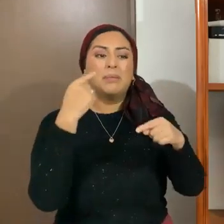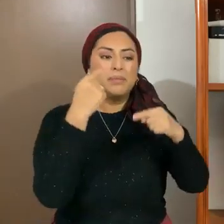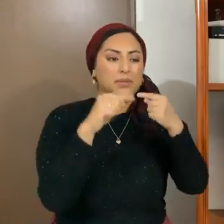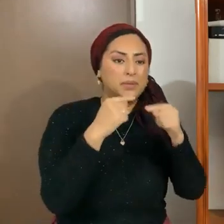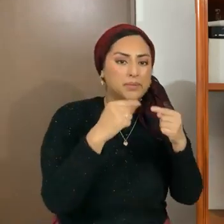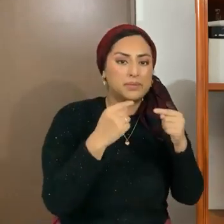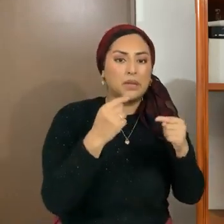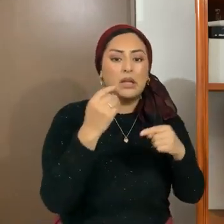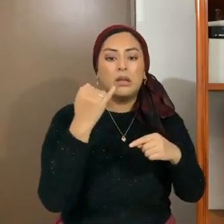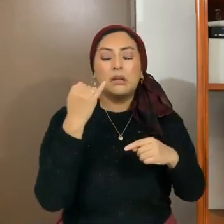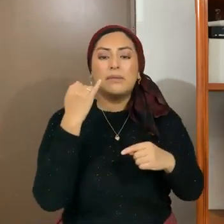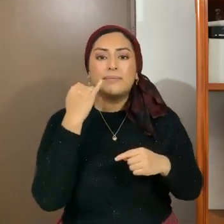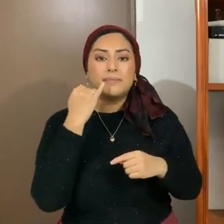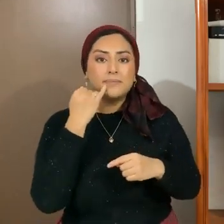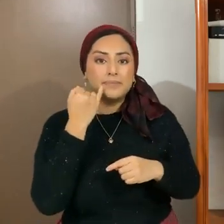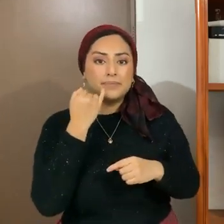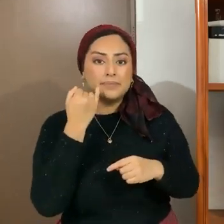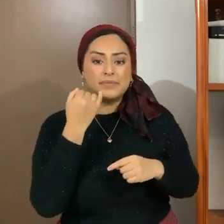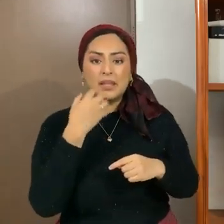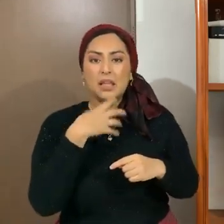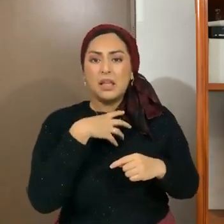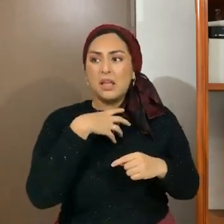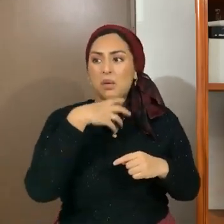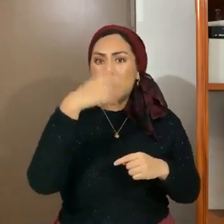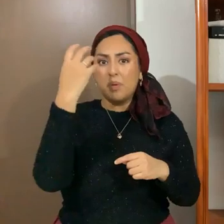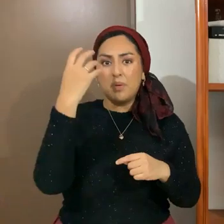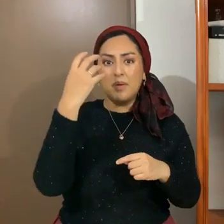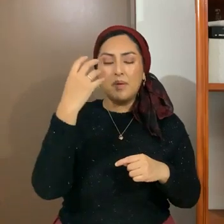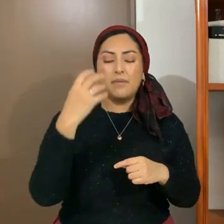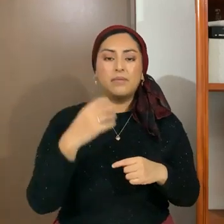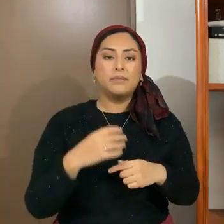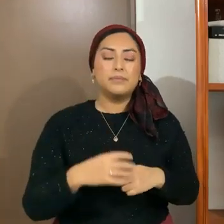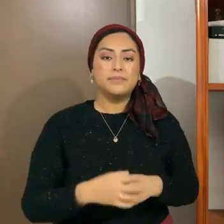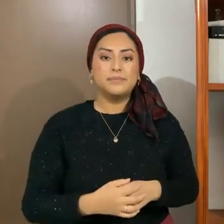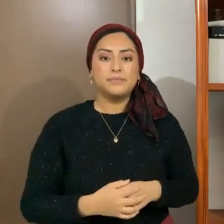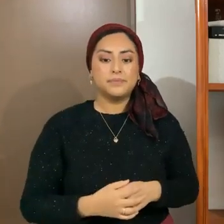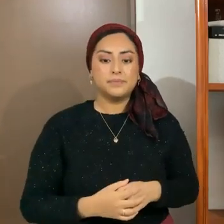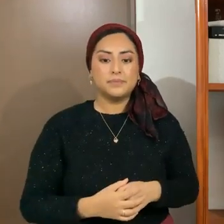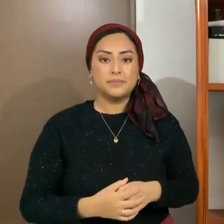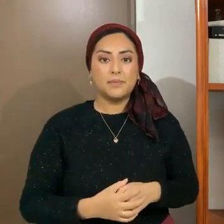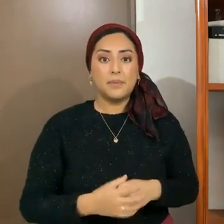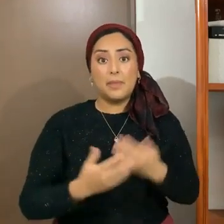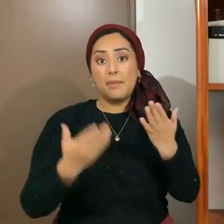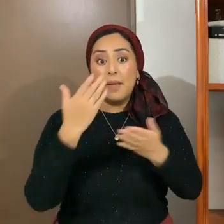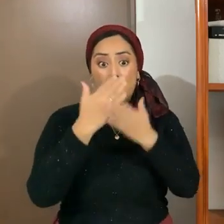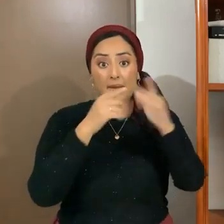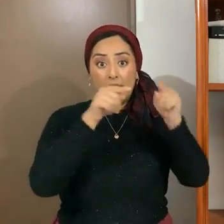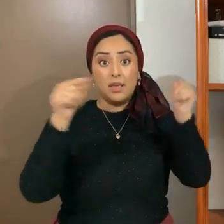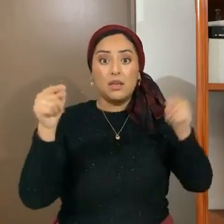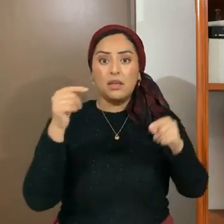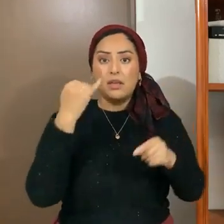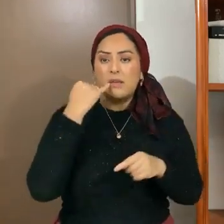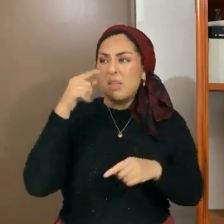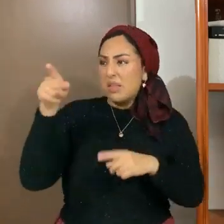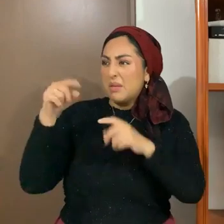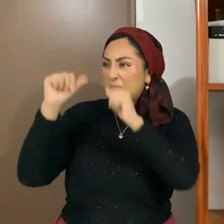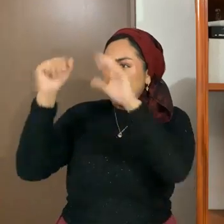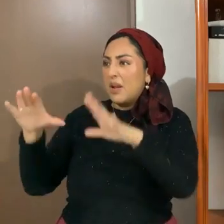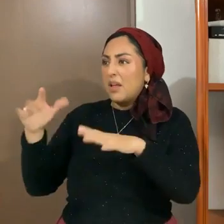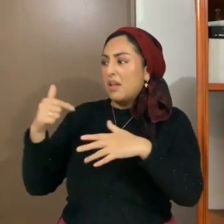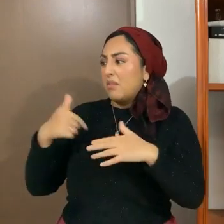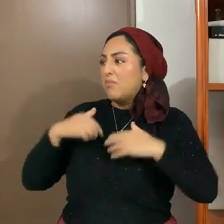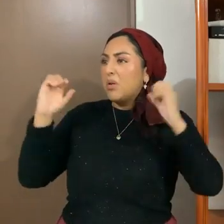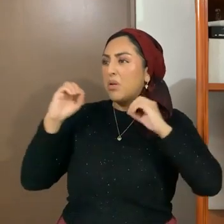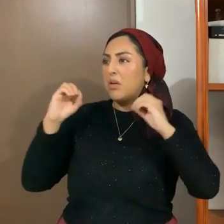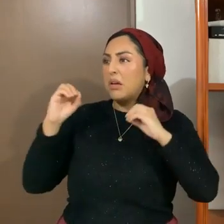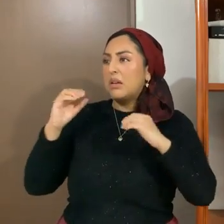pleitos, celos, ira, celos, te da envidia, porque otros hermanos están prosperando y tú